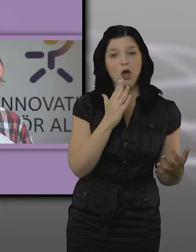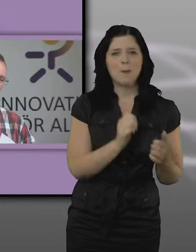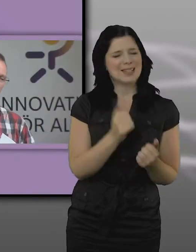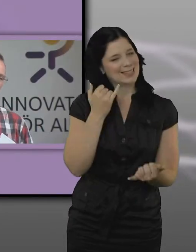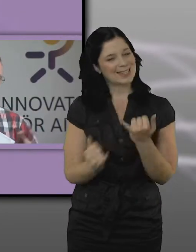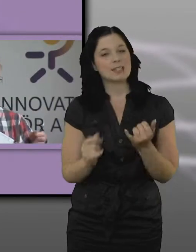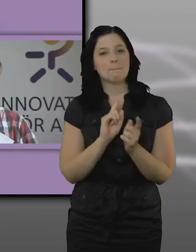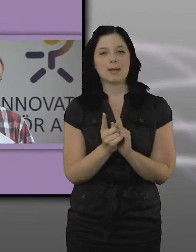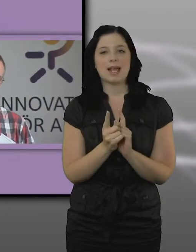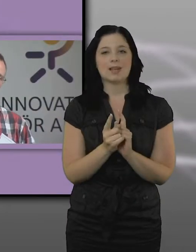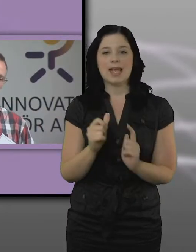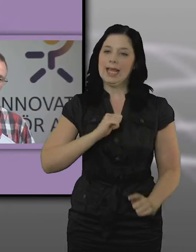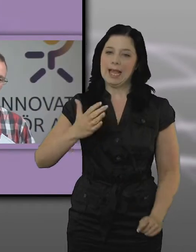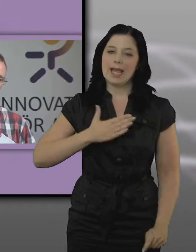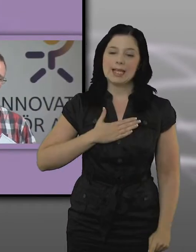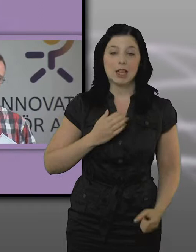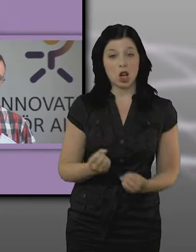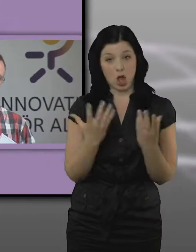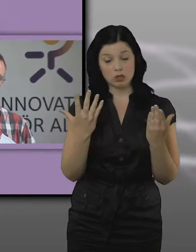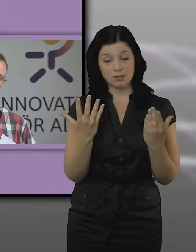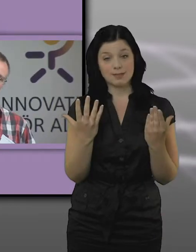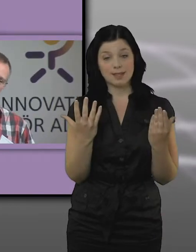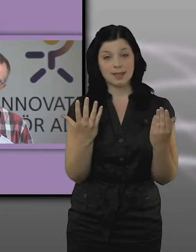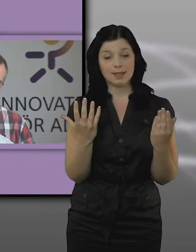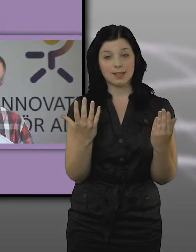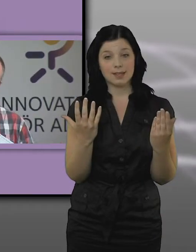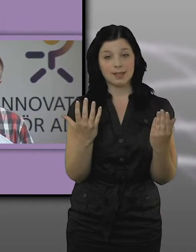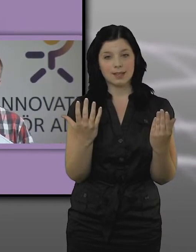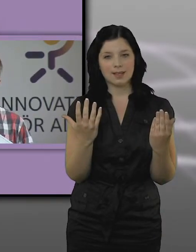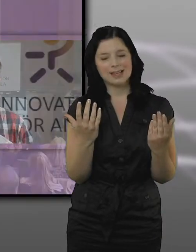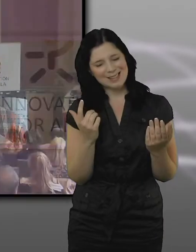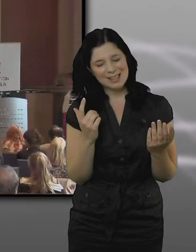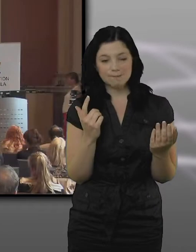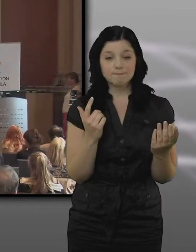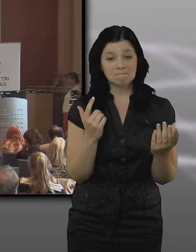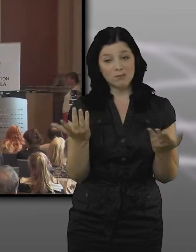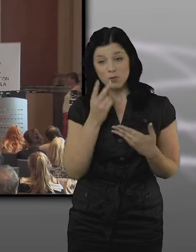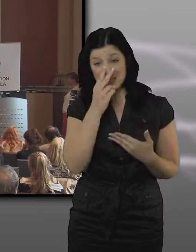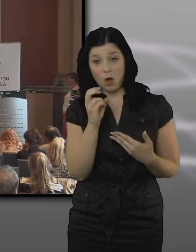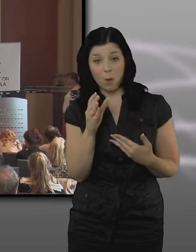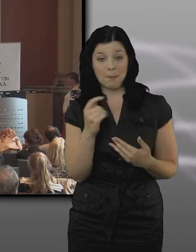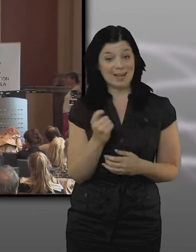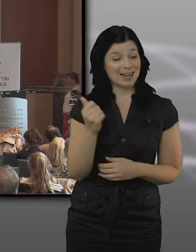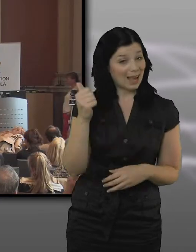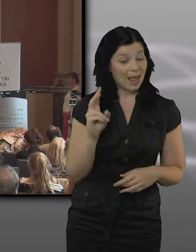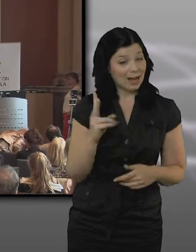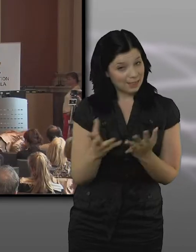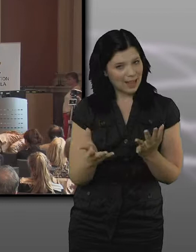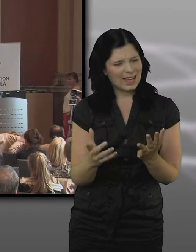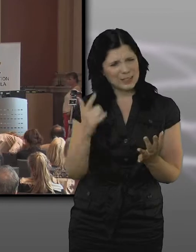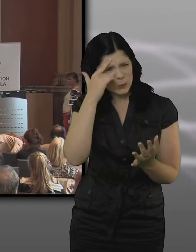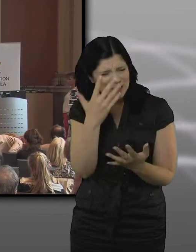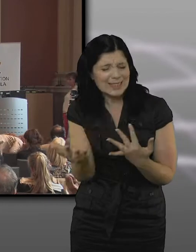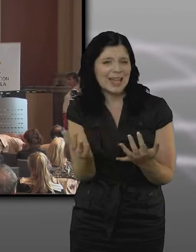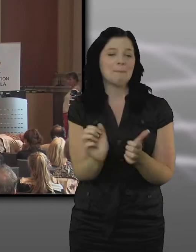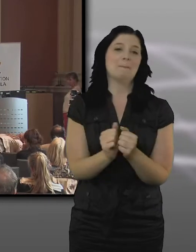blev det en egen lösning som vi kanske, vi får se om den blev billigare. Det tror jag inte,